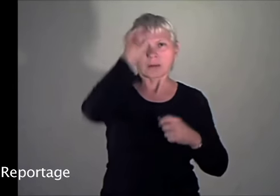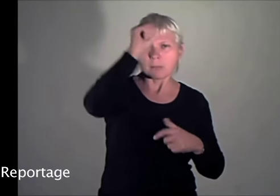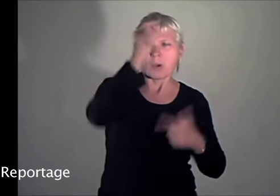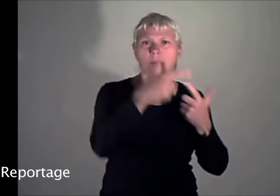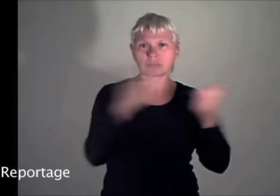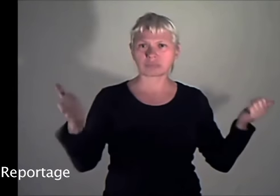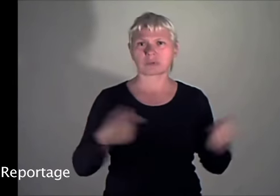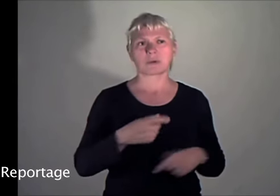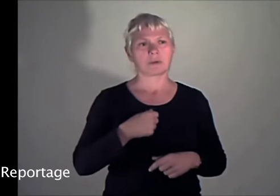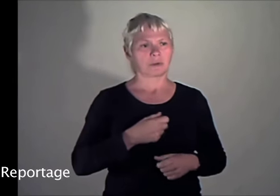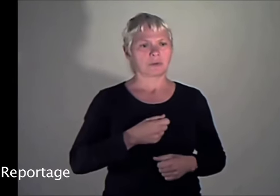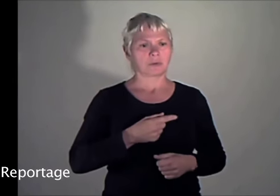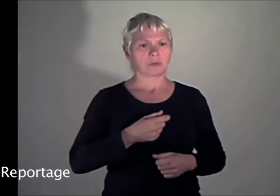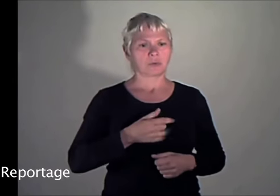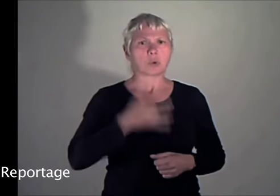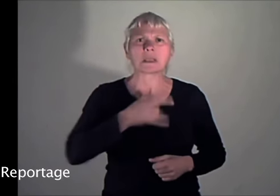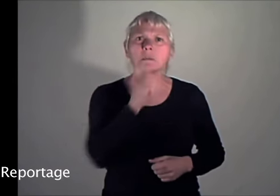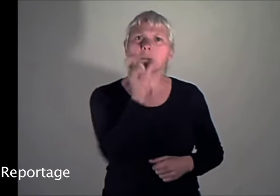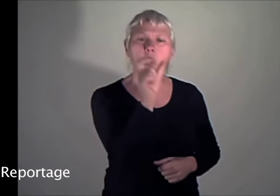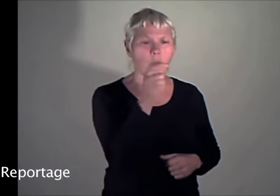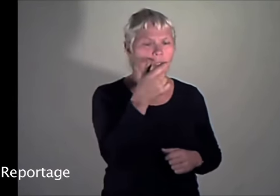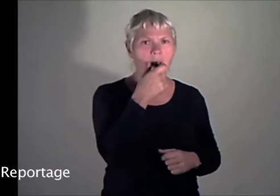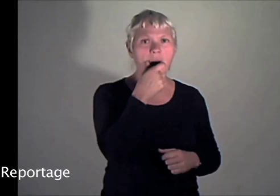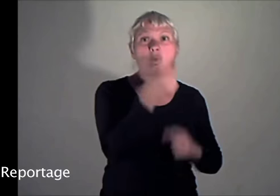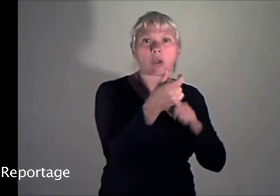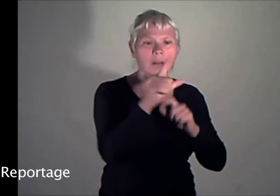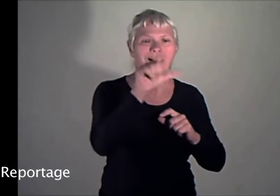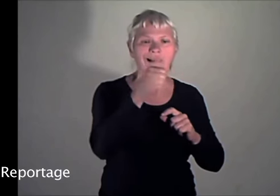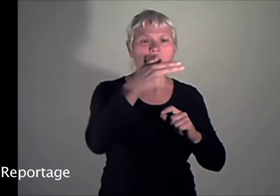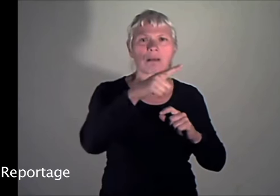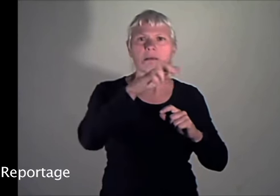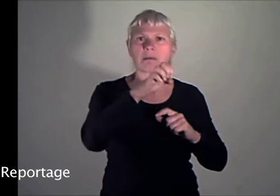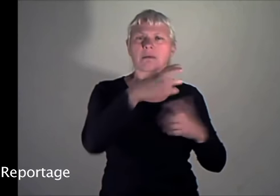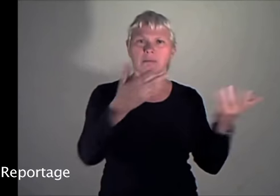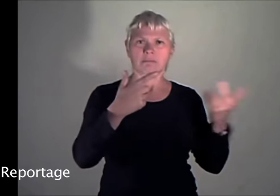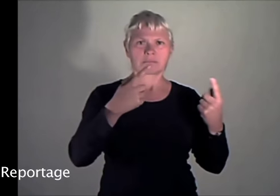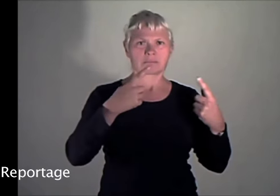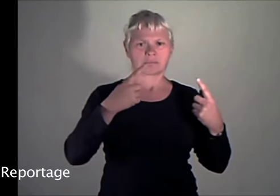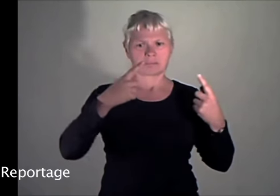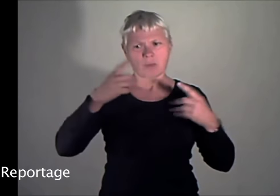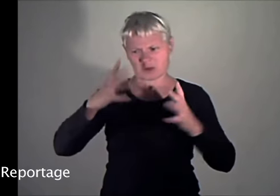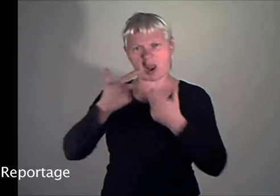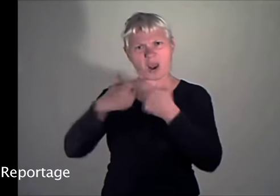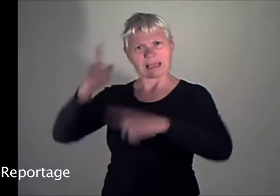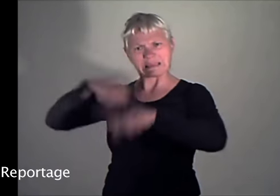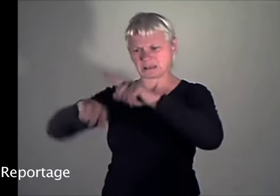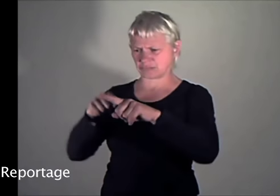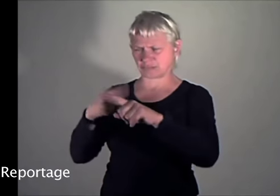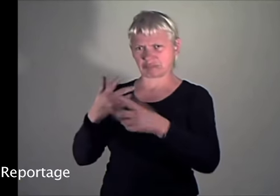souvent, on parle de la langue pour dire la langue. Nous, on dit la langue des signes, mais nous, ça n'a rien à voir avec l'organe de